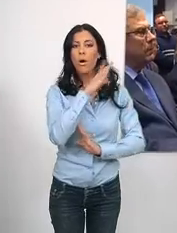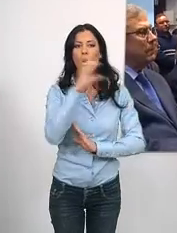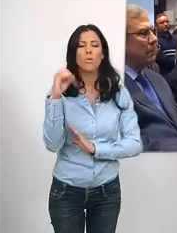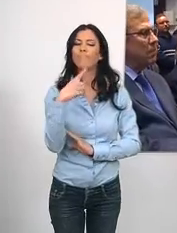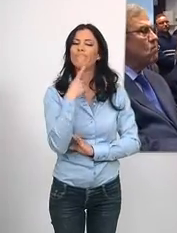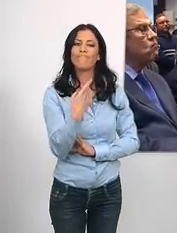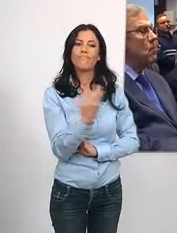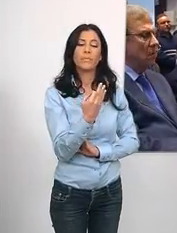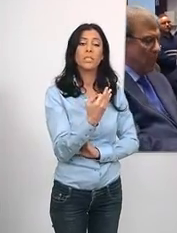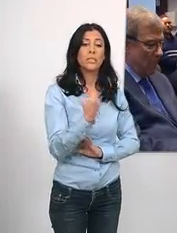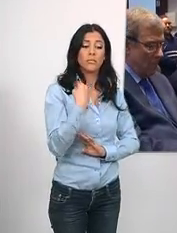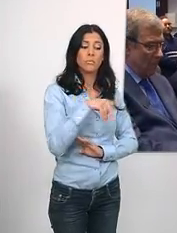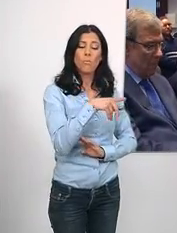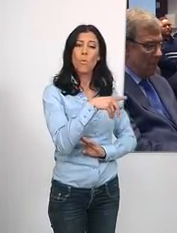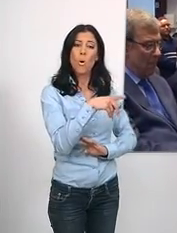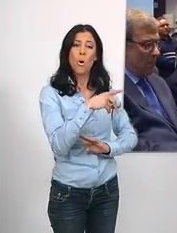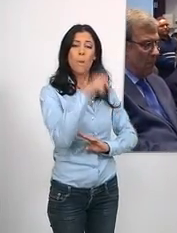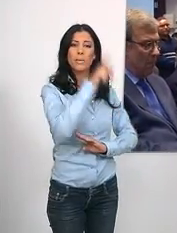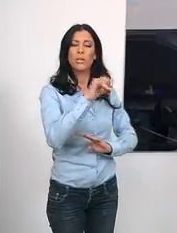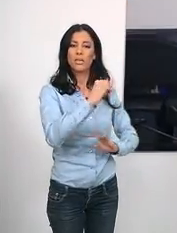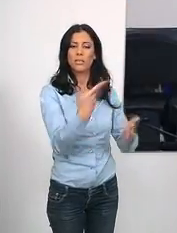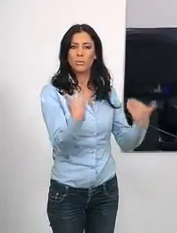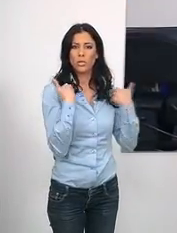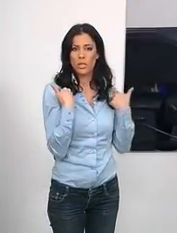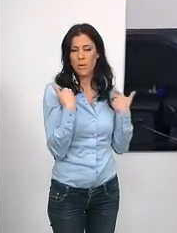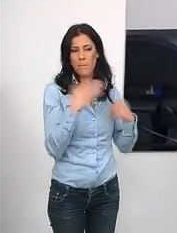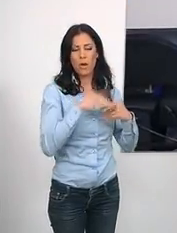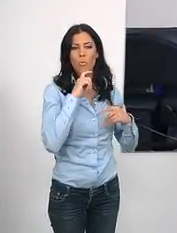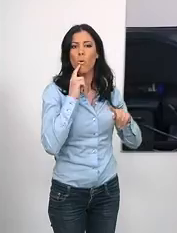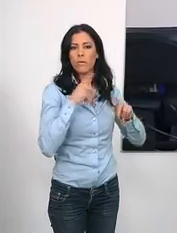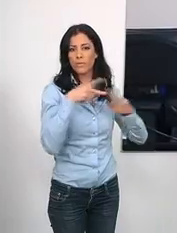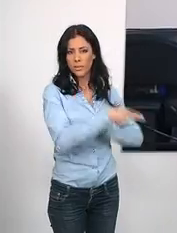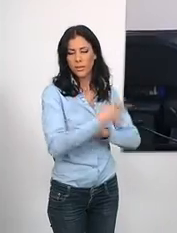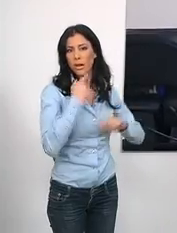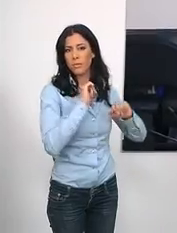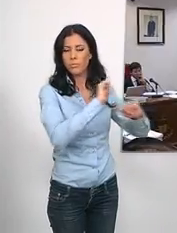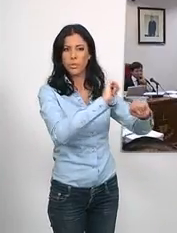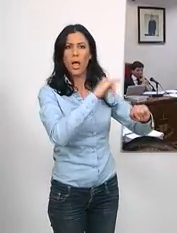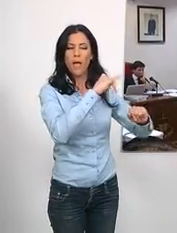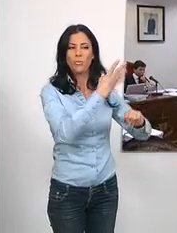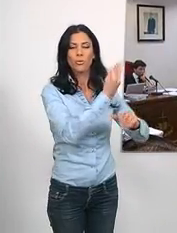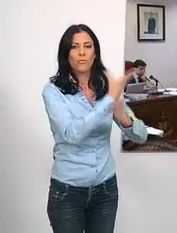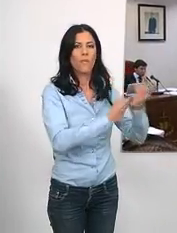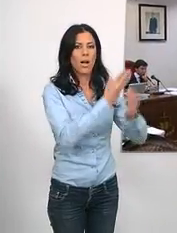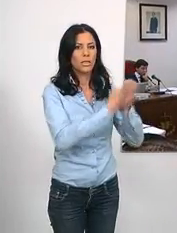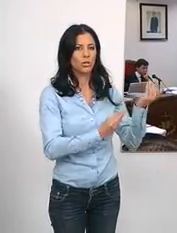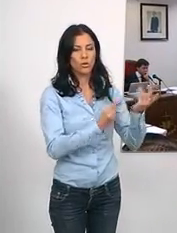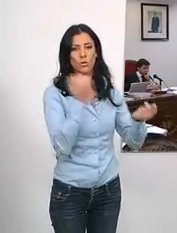comisiones se puso de manifiesto que en la cadena de responsabilidades preventivas hubo evidentes fallos de